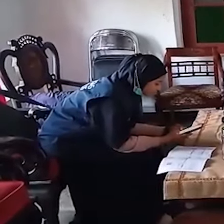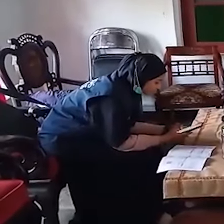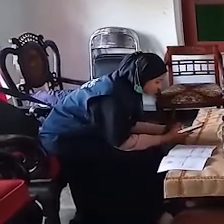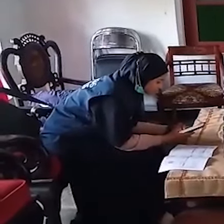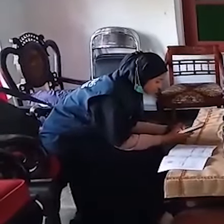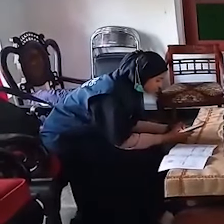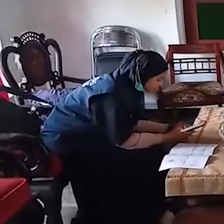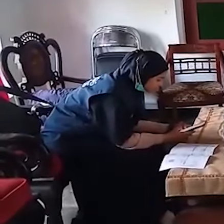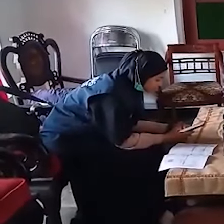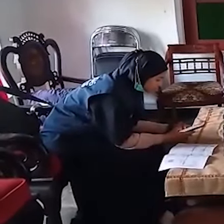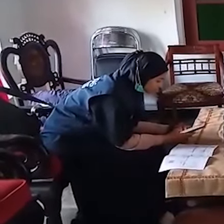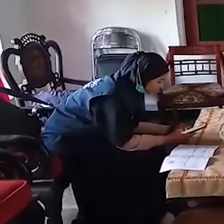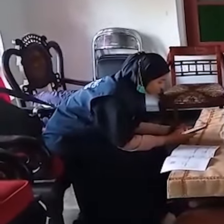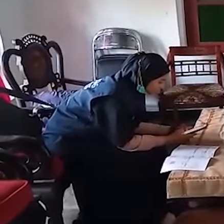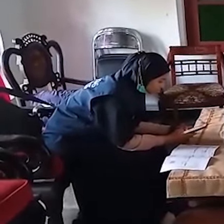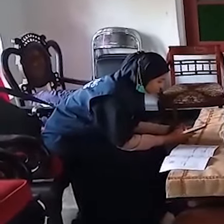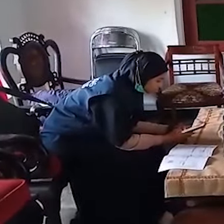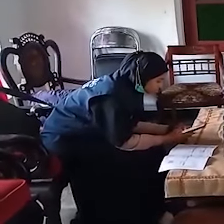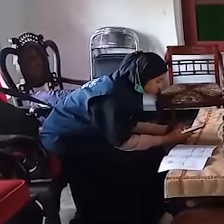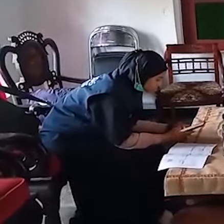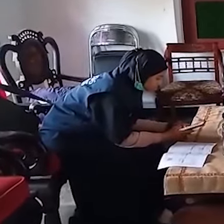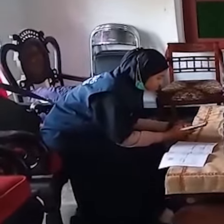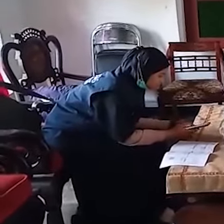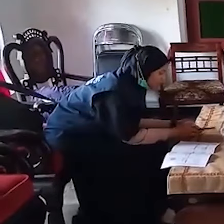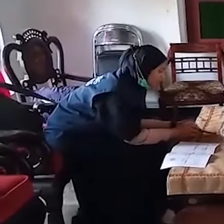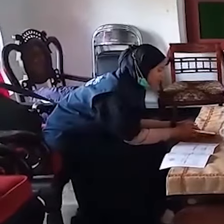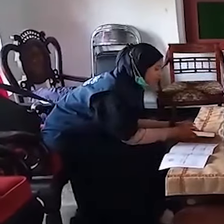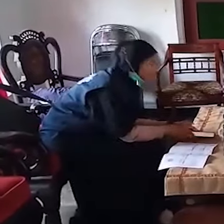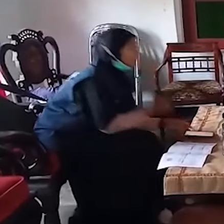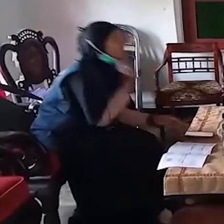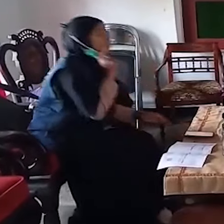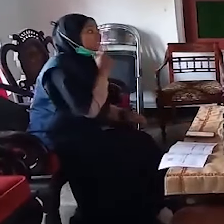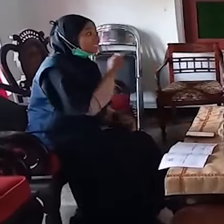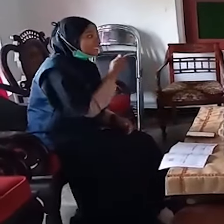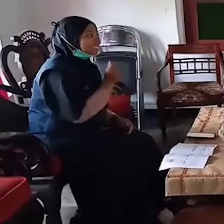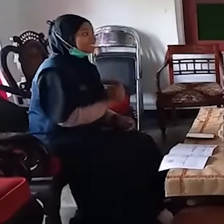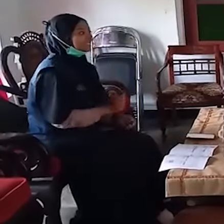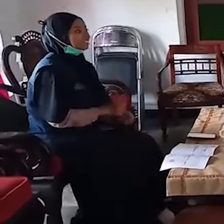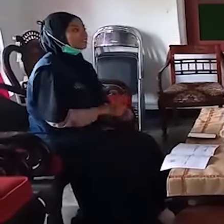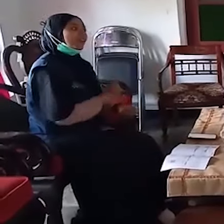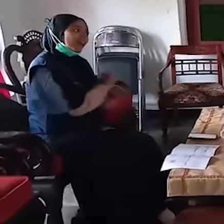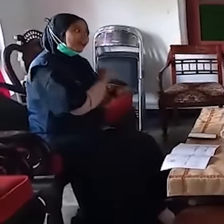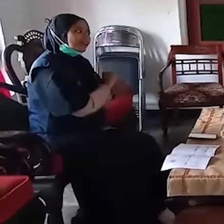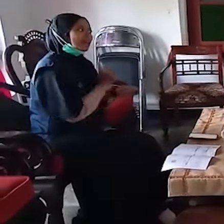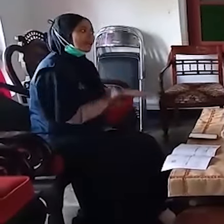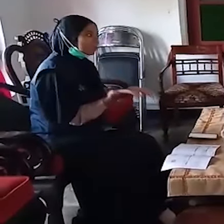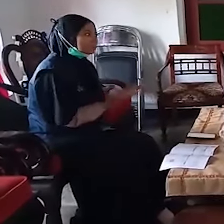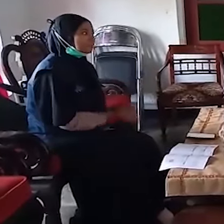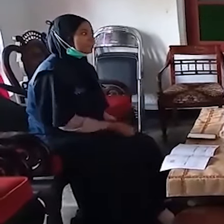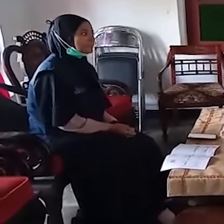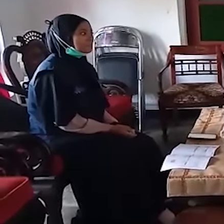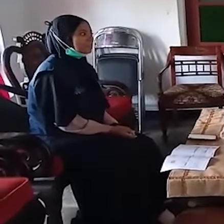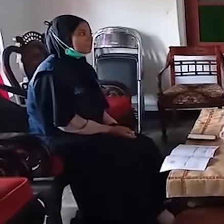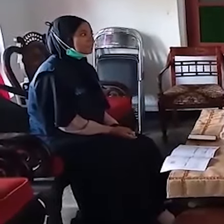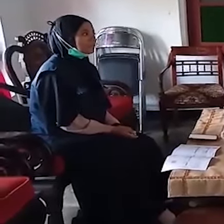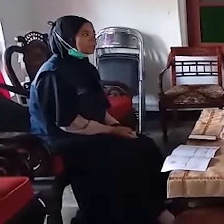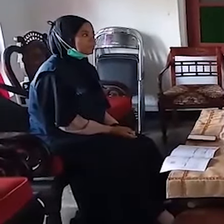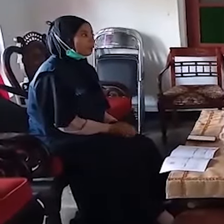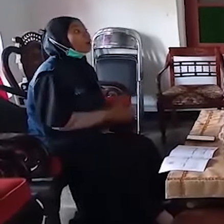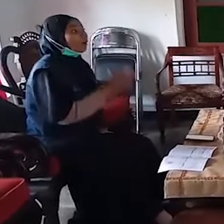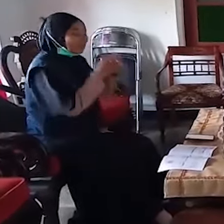itu punya dunia sendiri. Seperti kayak kita orang dengar dan mereka orang tuli. Oke, jadi sebenarnya nggak tahu